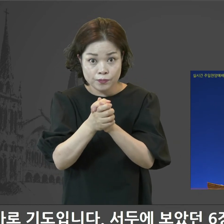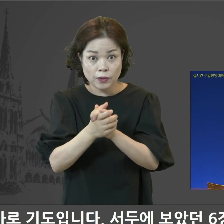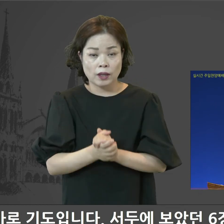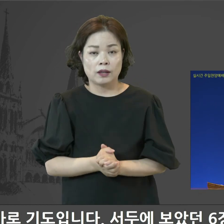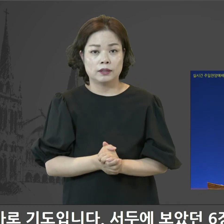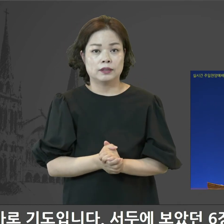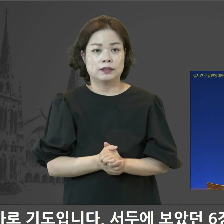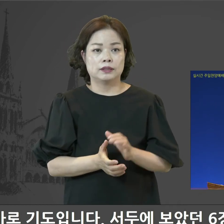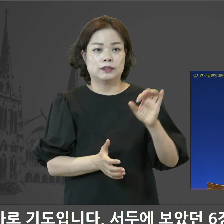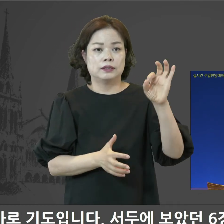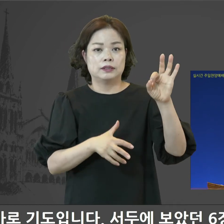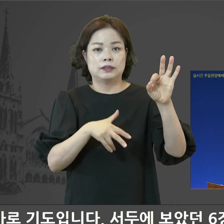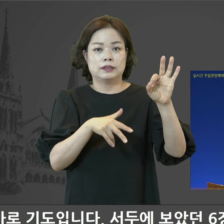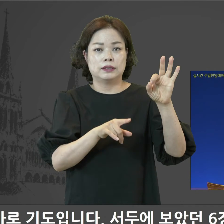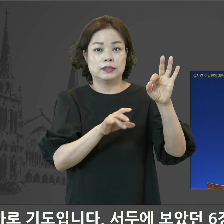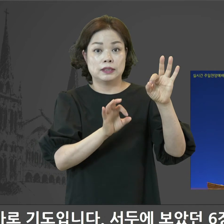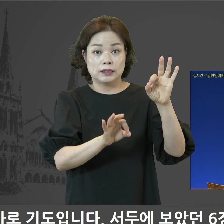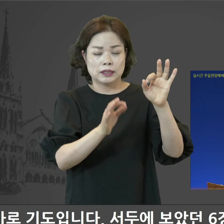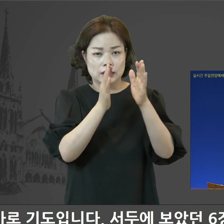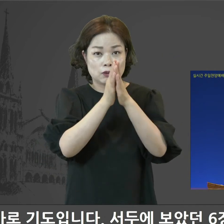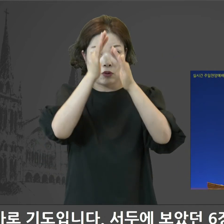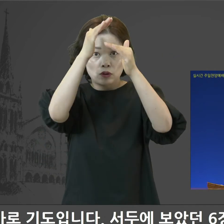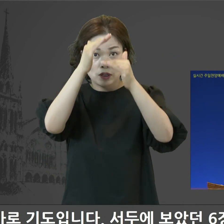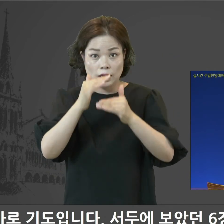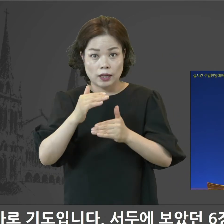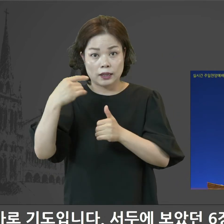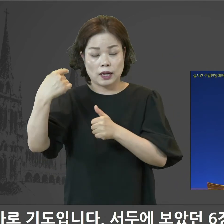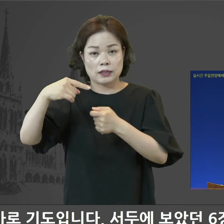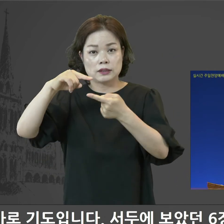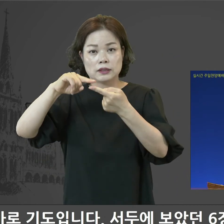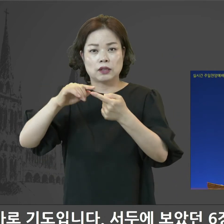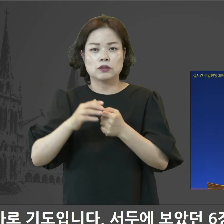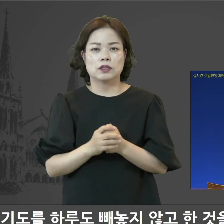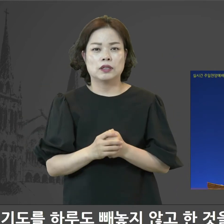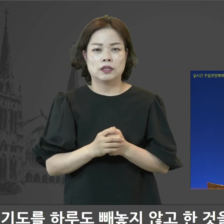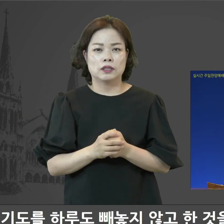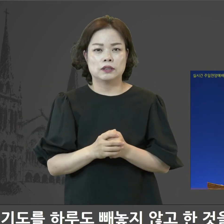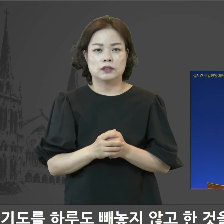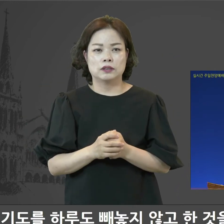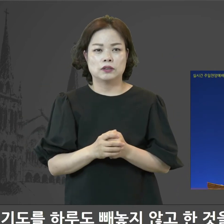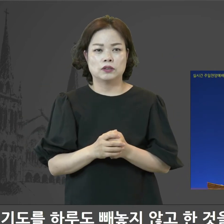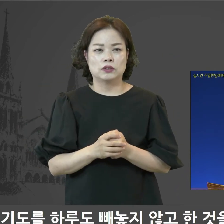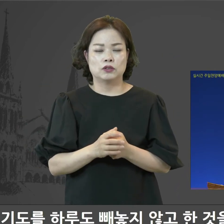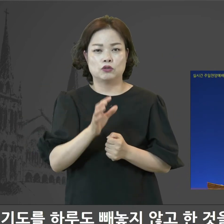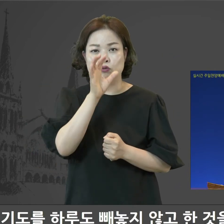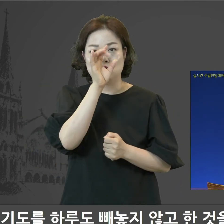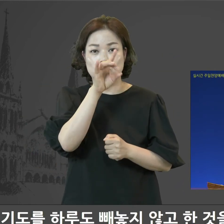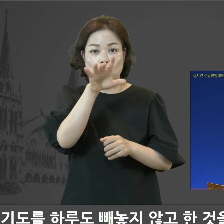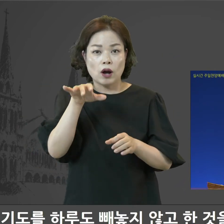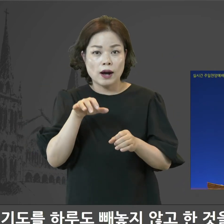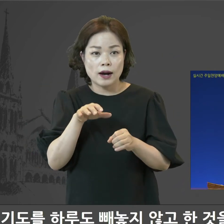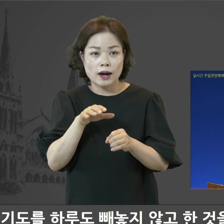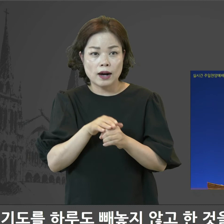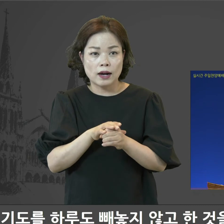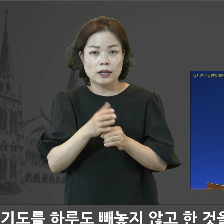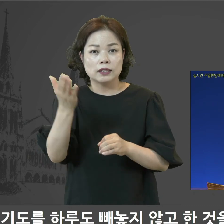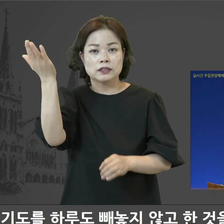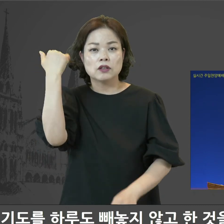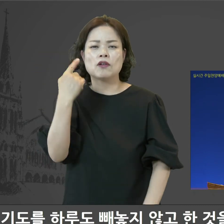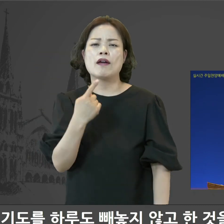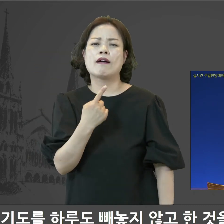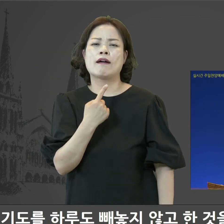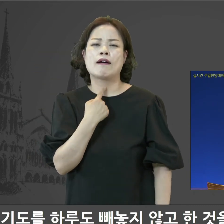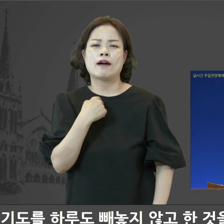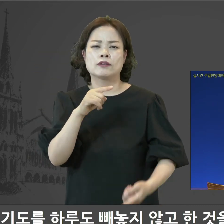10장의 말씀을 한번 보시면 이 기도에 관한 가르침 가운데 특별히 정중앙 정도의 위치에 있는 전에 하던